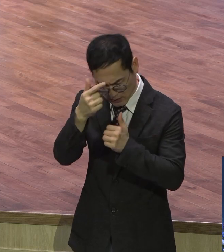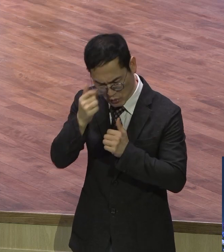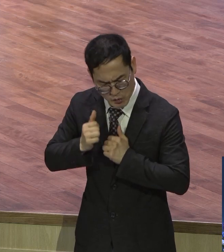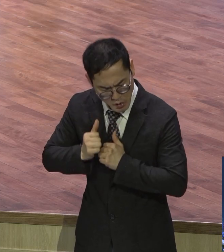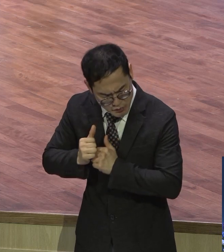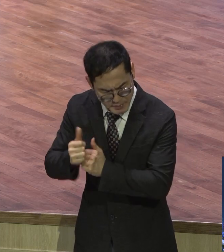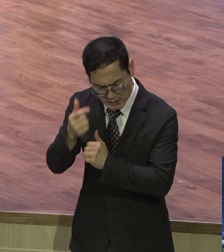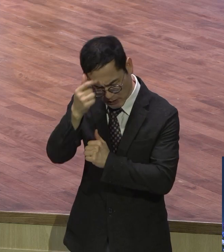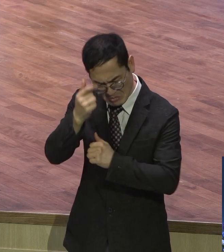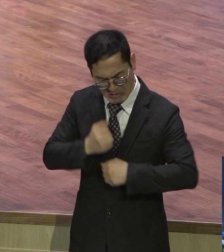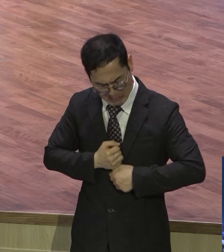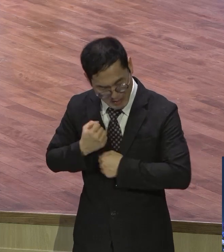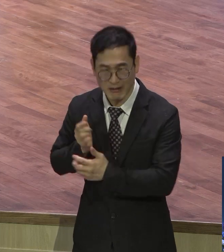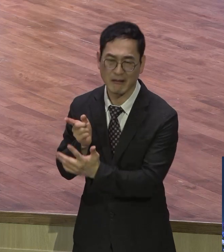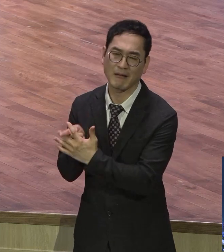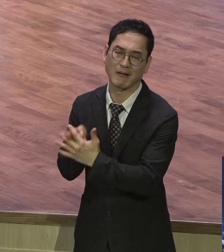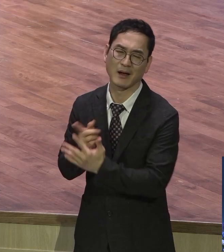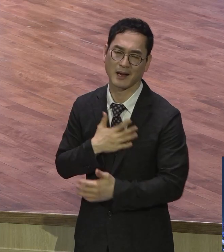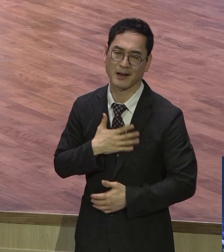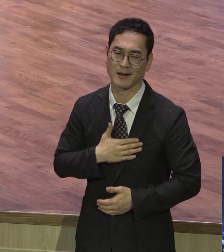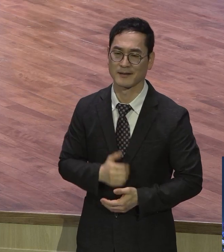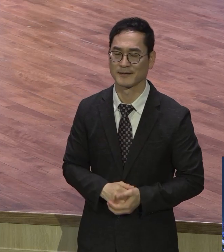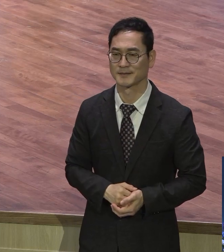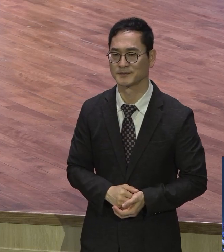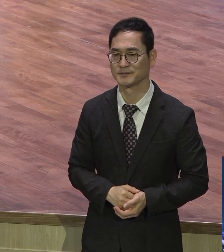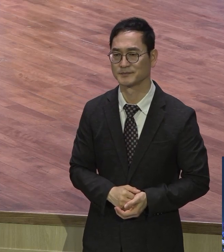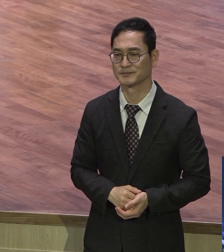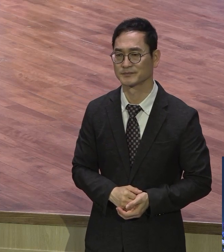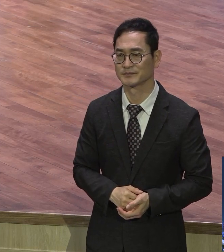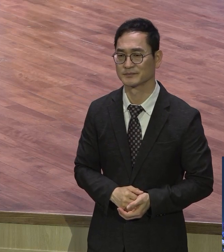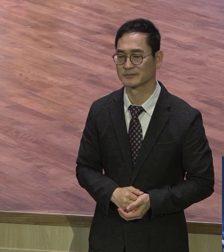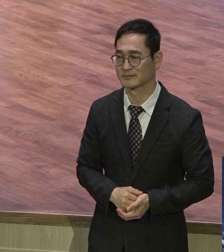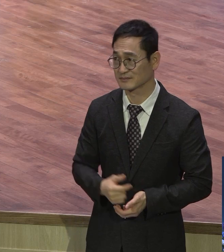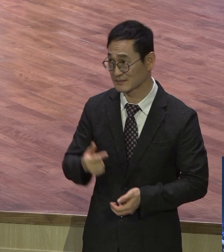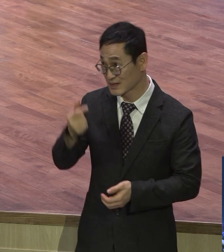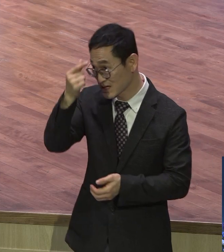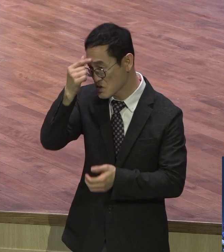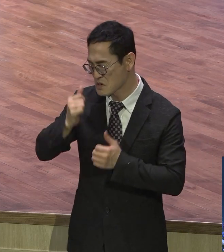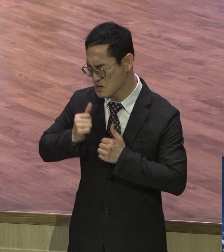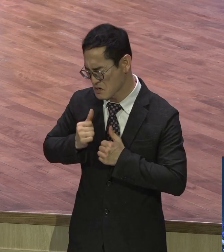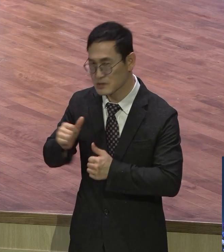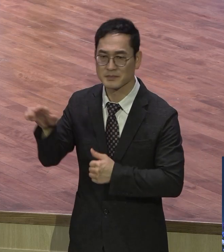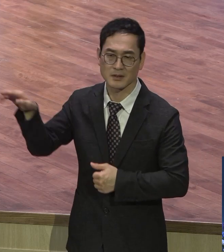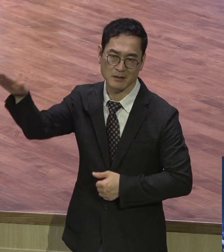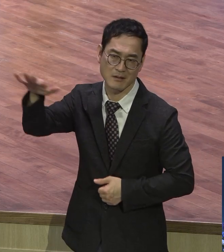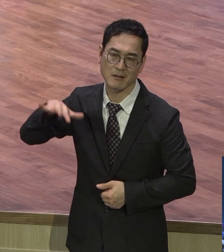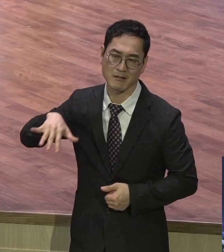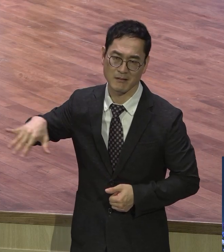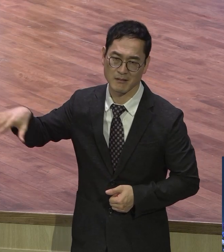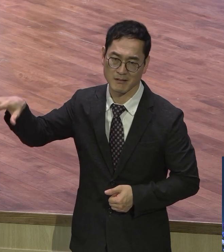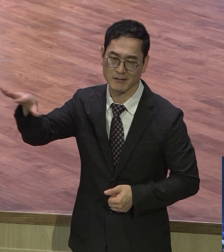이런 장노들이 계시는 게 우리 성도인들 믿고 신뢰하고 따르고